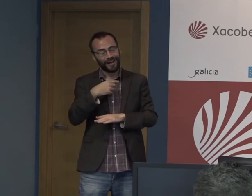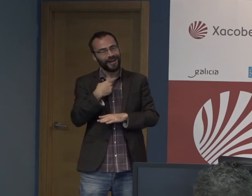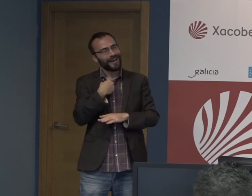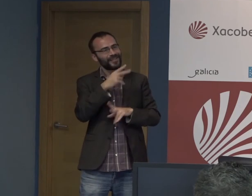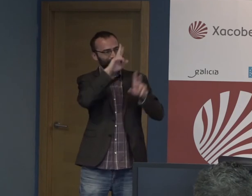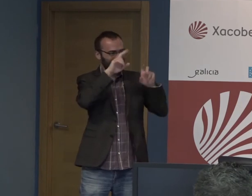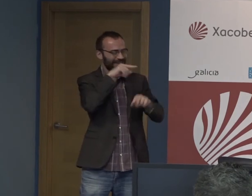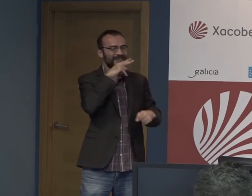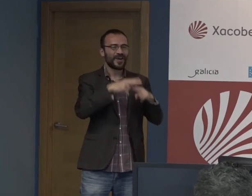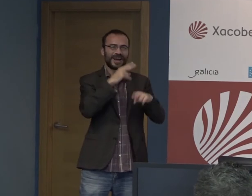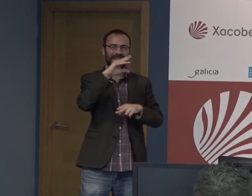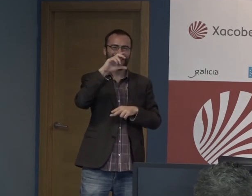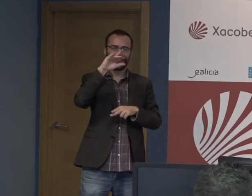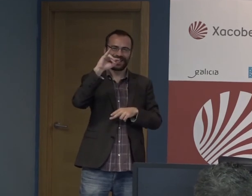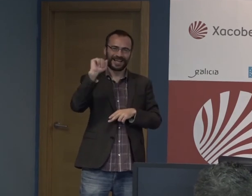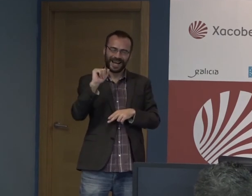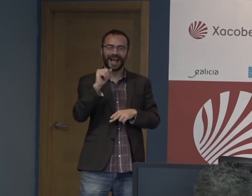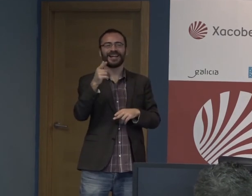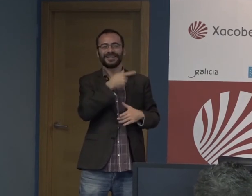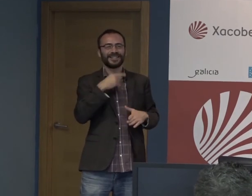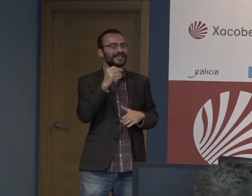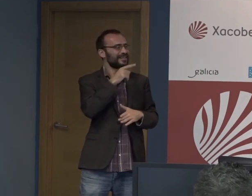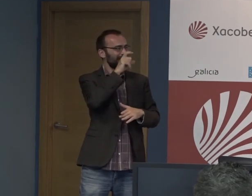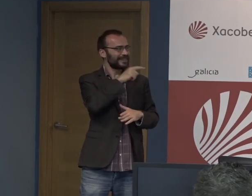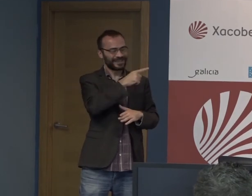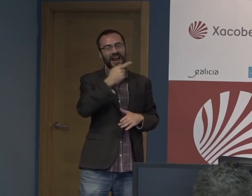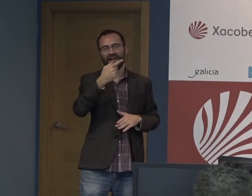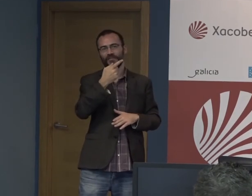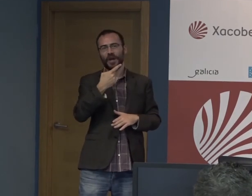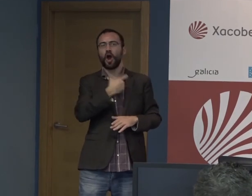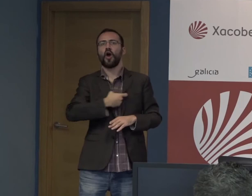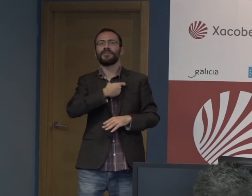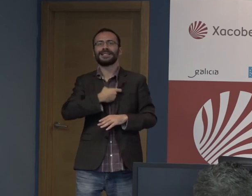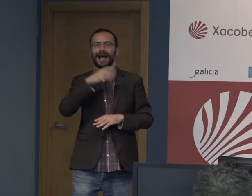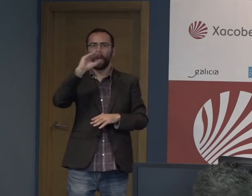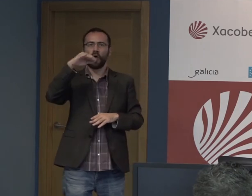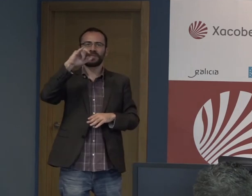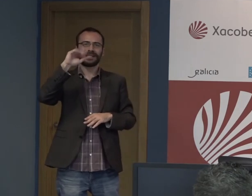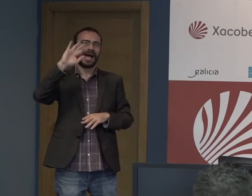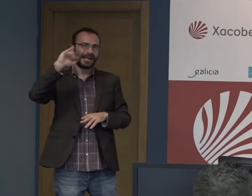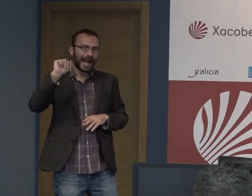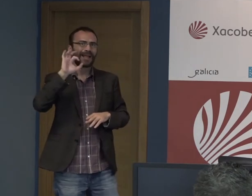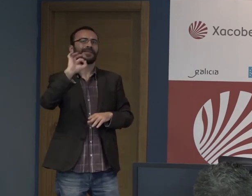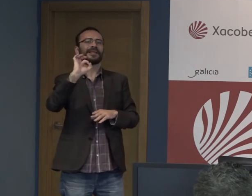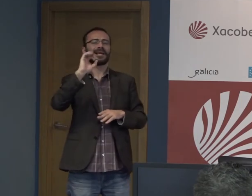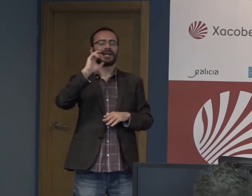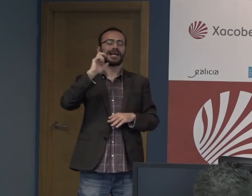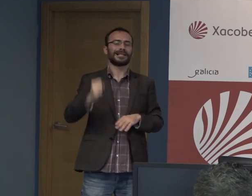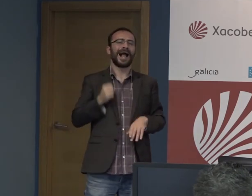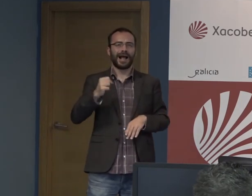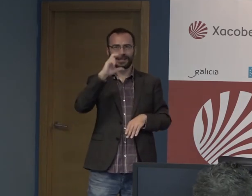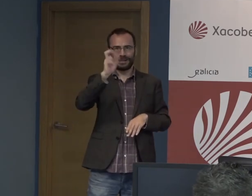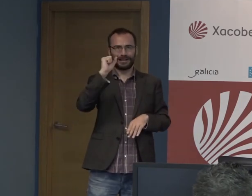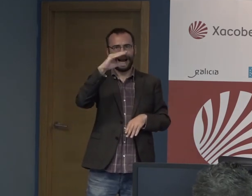a Cecilia, y a Serafín le dijo quién era y lo que representaba, lo que representaba. Así que